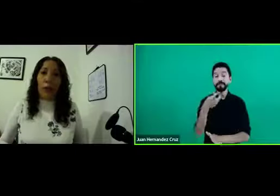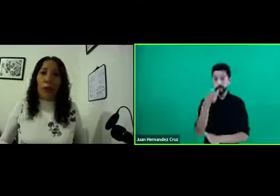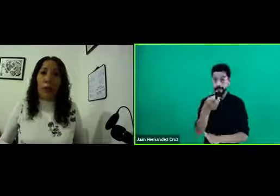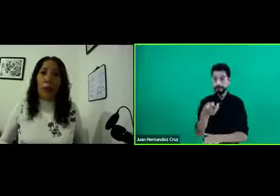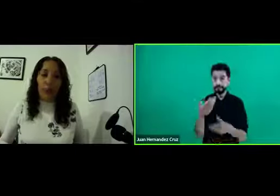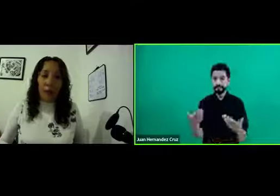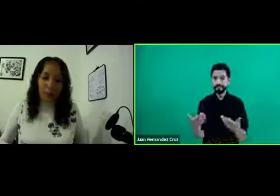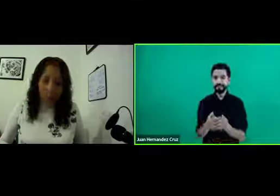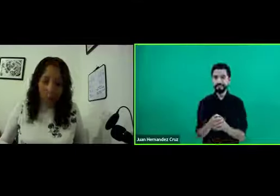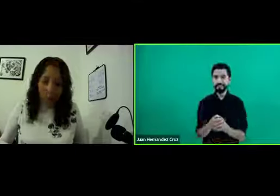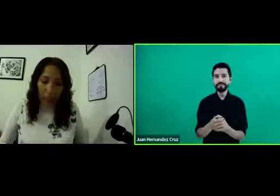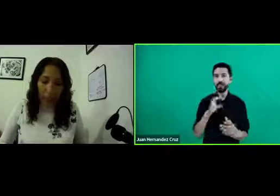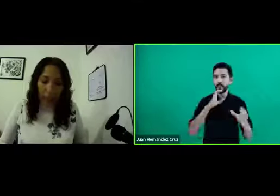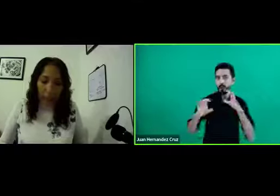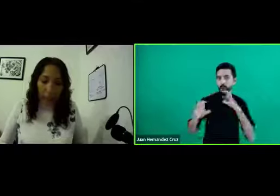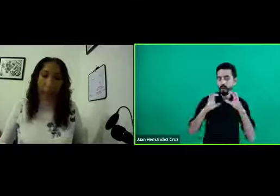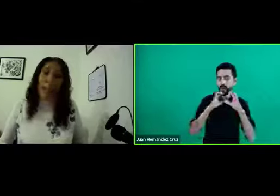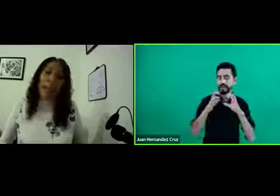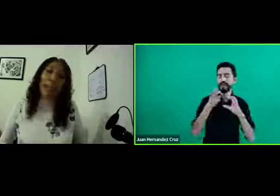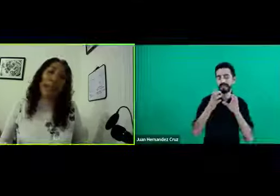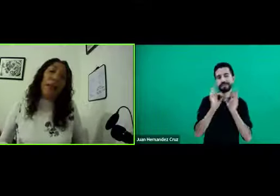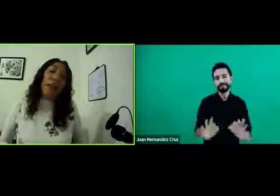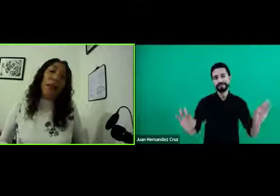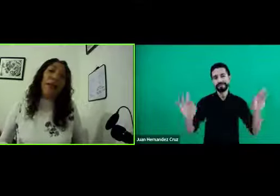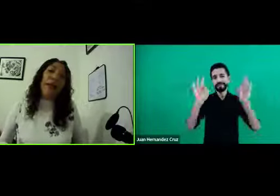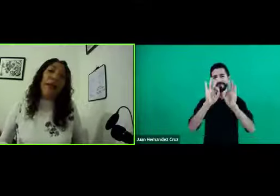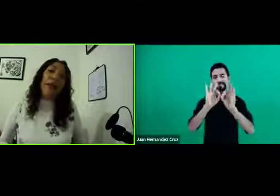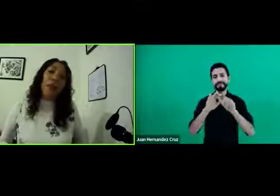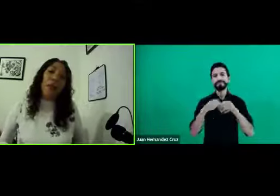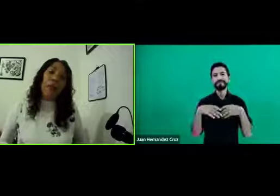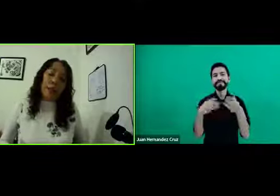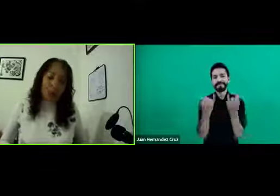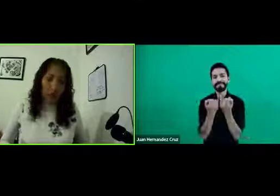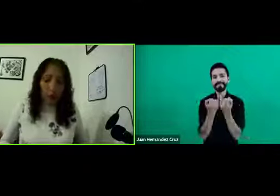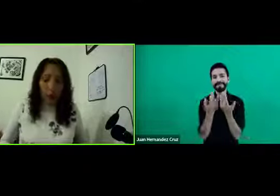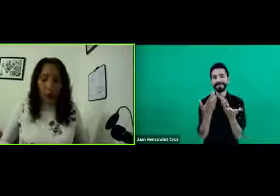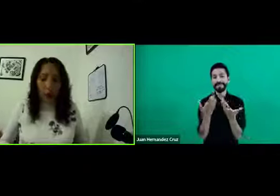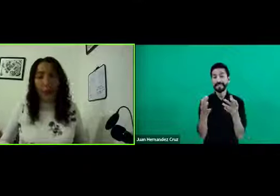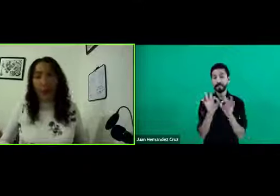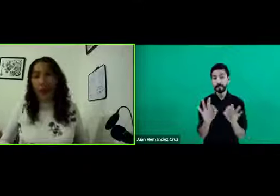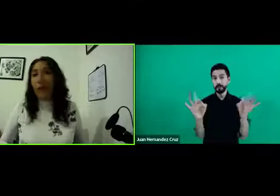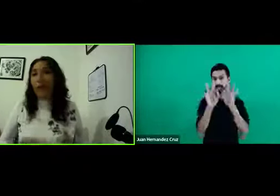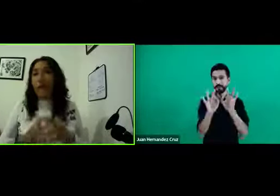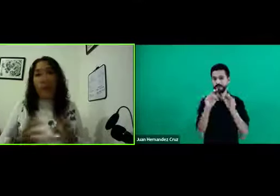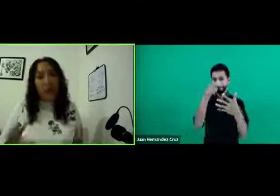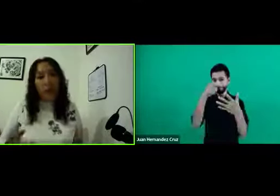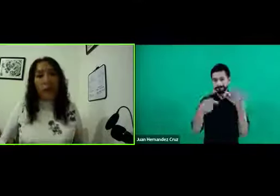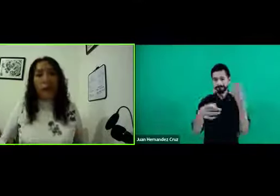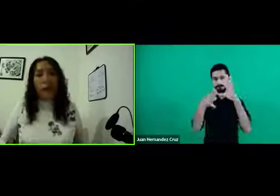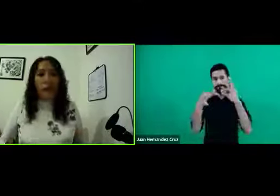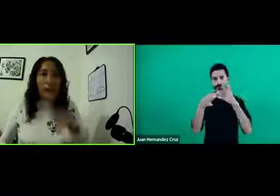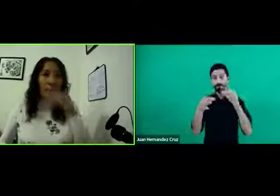proceso de comunicación es bien importante y también hay que vencer un par de cosas más. El primero, y